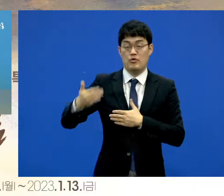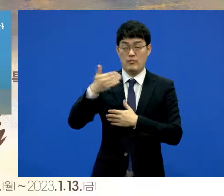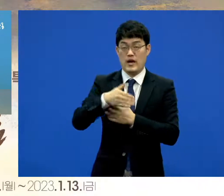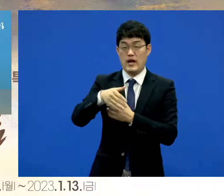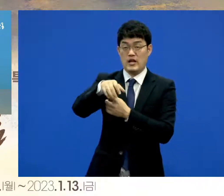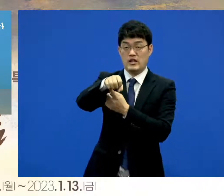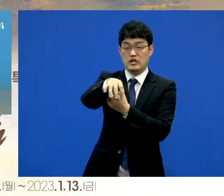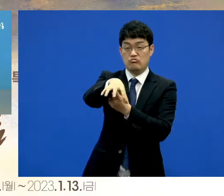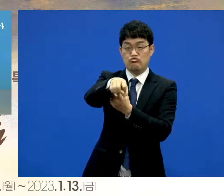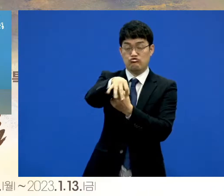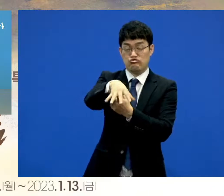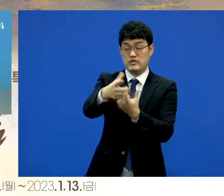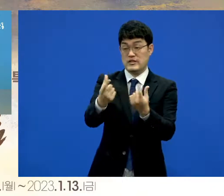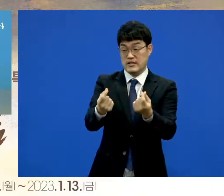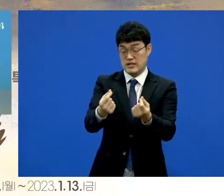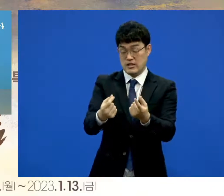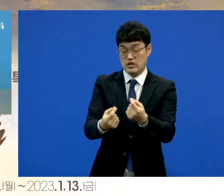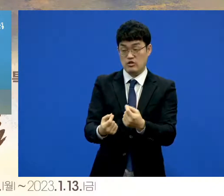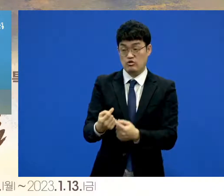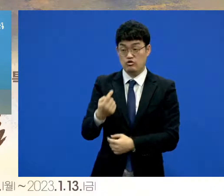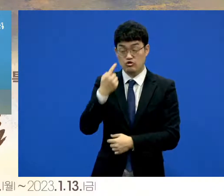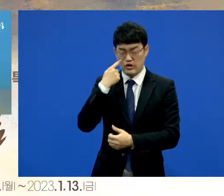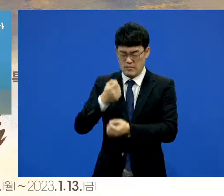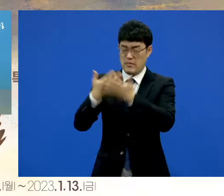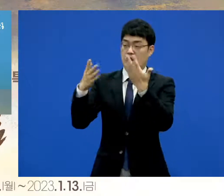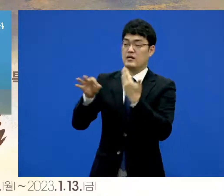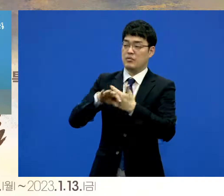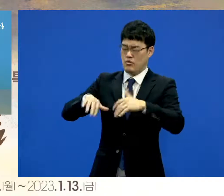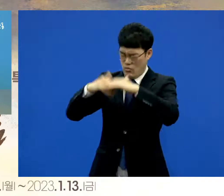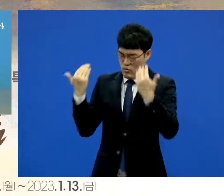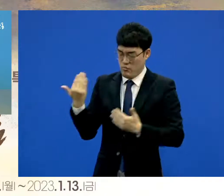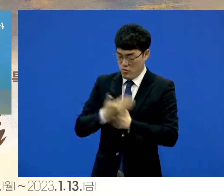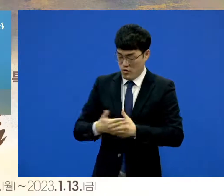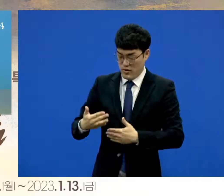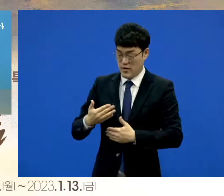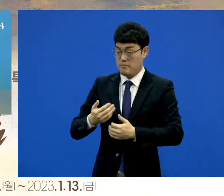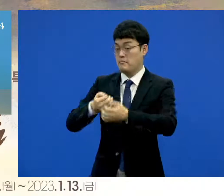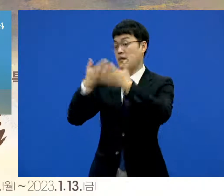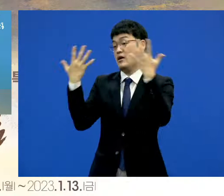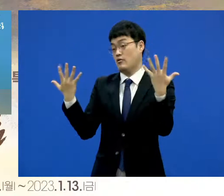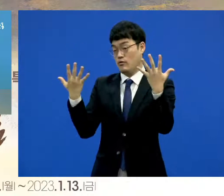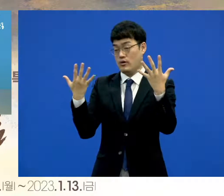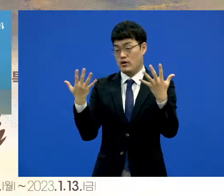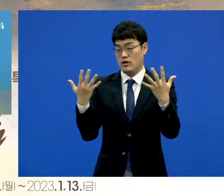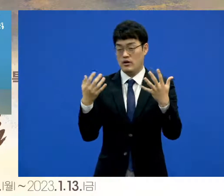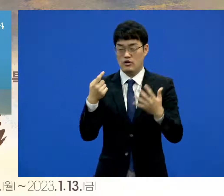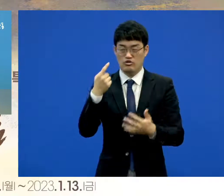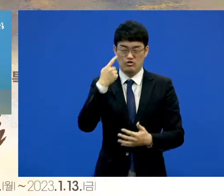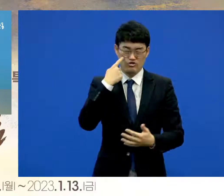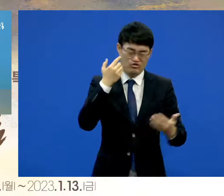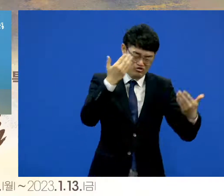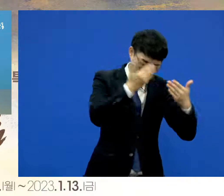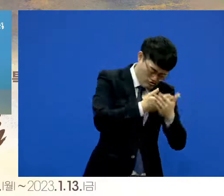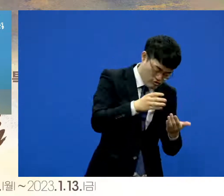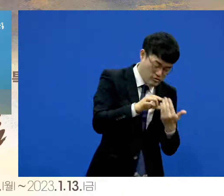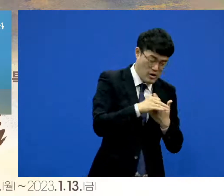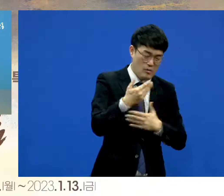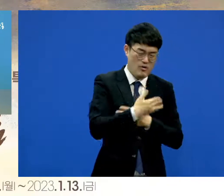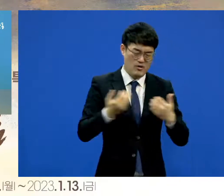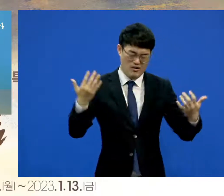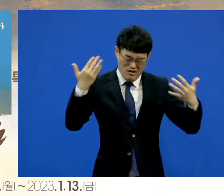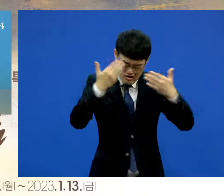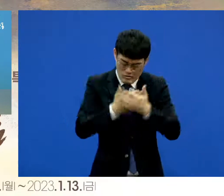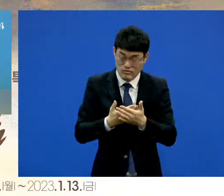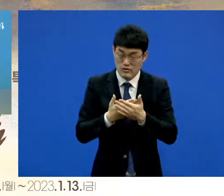것이요 눈이 나쁘면 온몸이 어두울 것이니 그러므로 내게 있는 빛이 어두우면 그 어둠이 얼마나